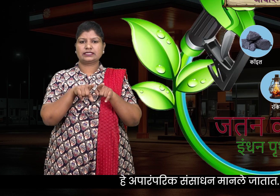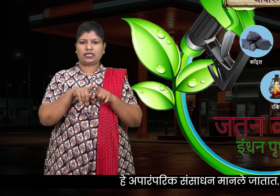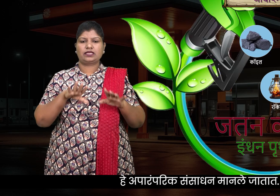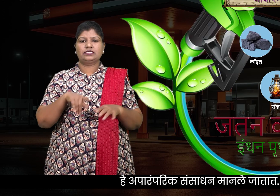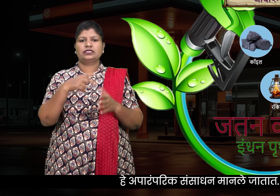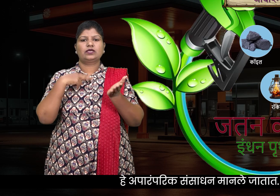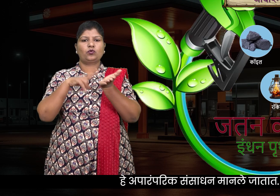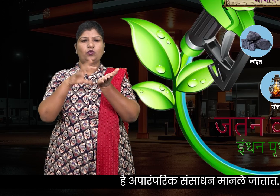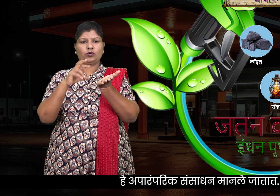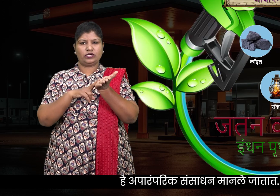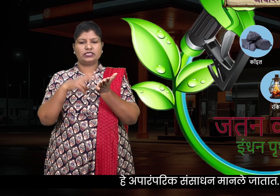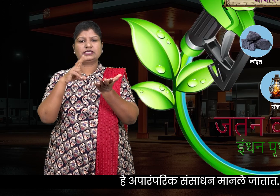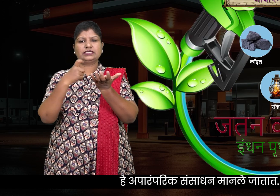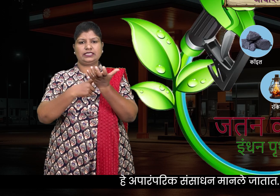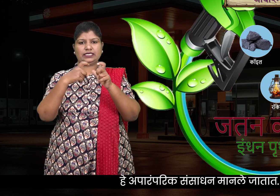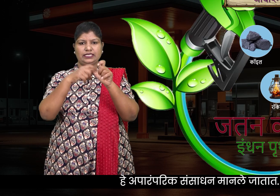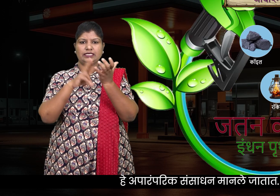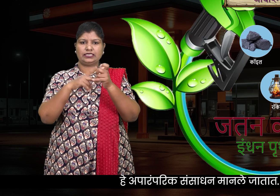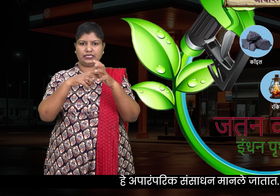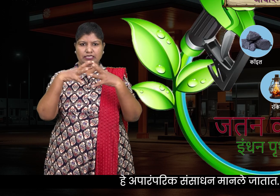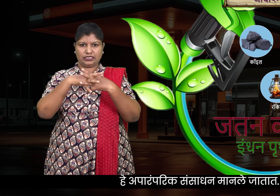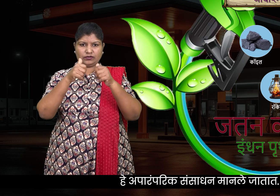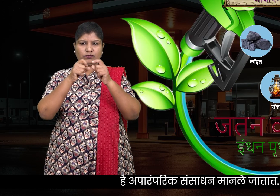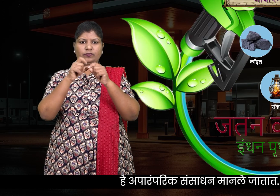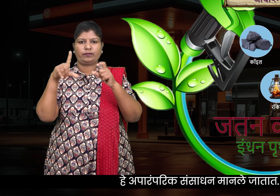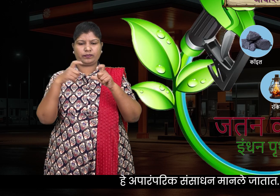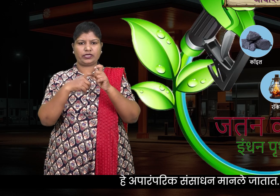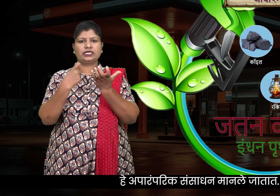हे अपारंपरिक संसाधन मानले जातात.